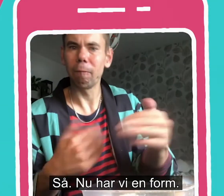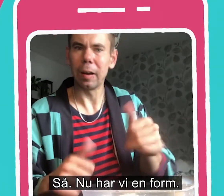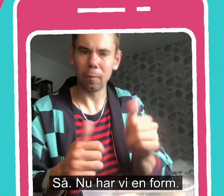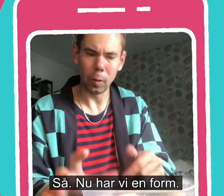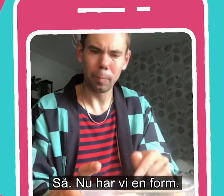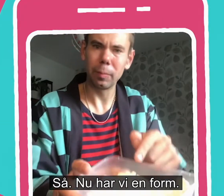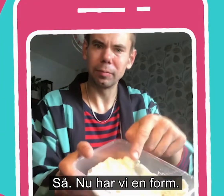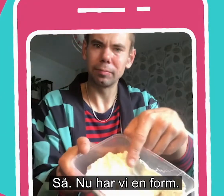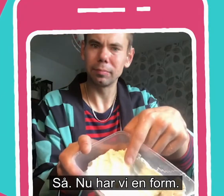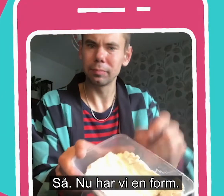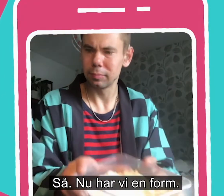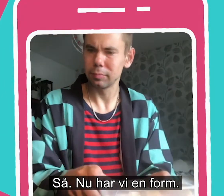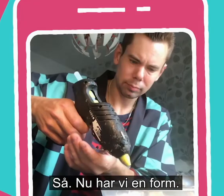Så, nu har vi en form.